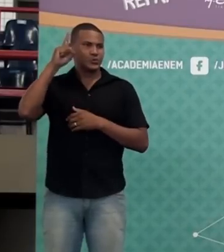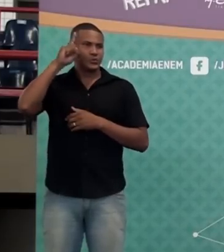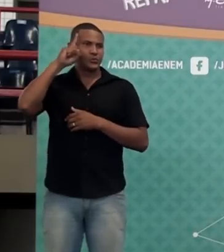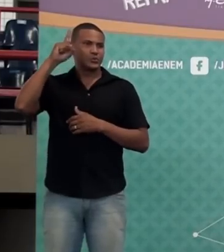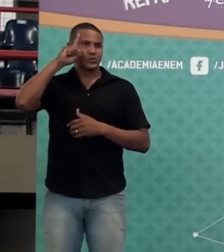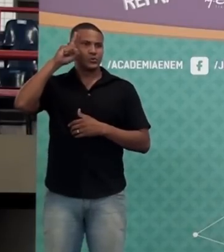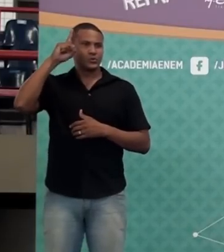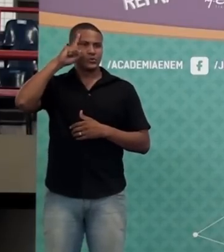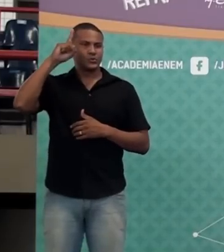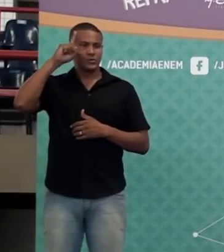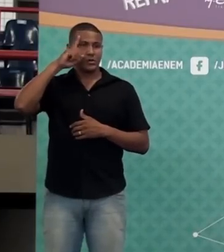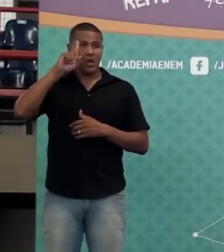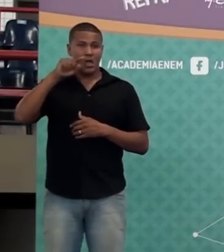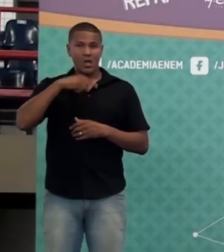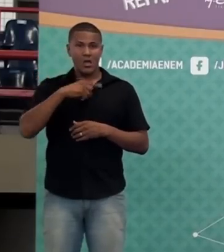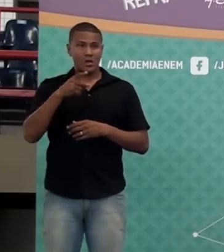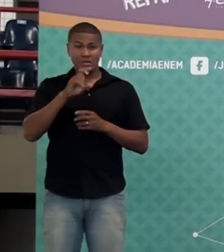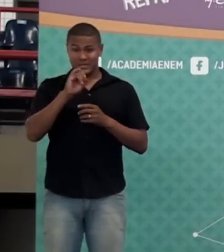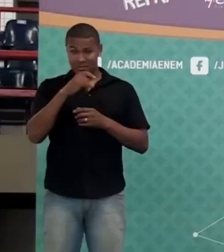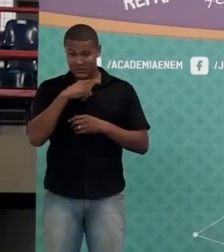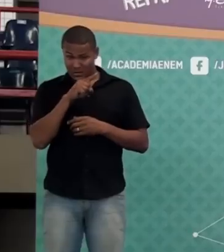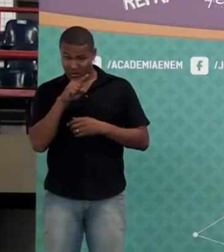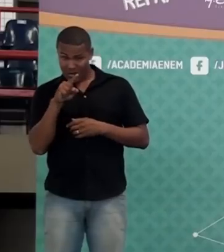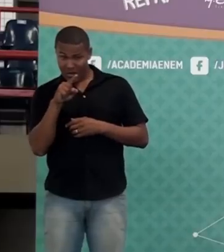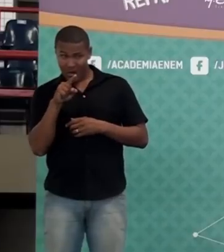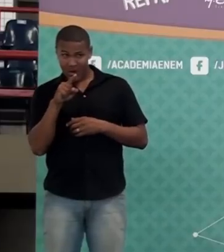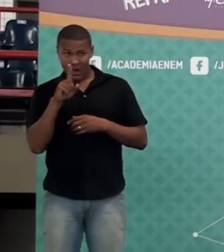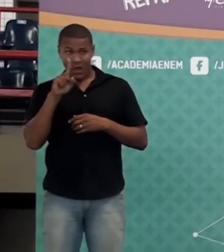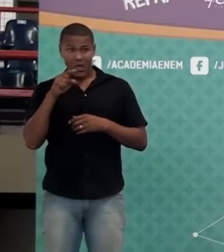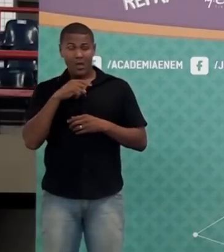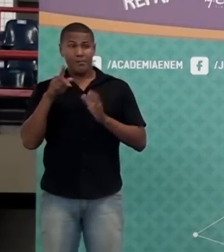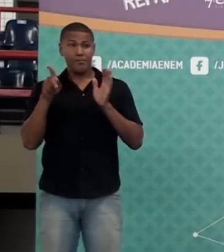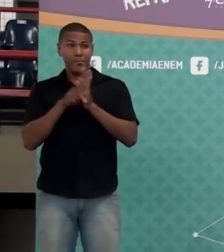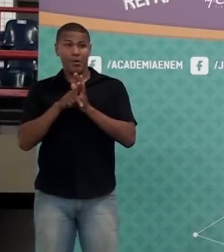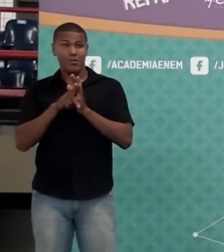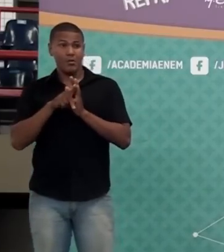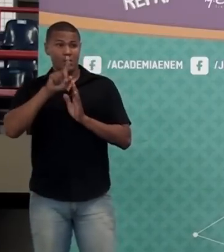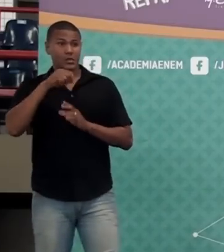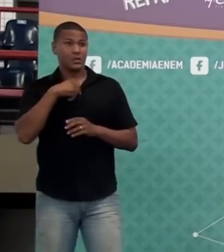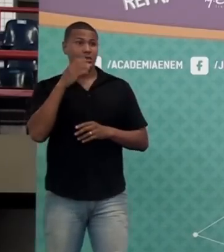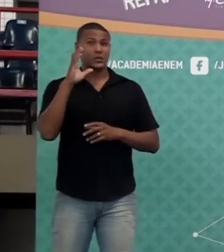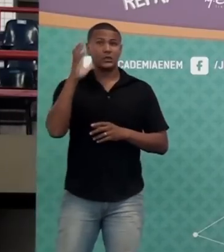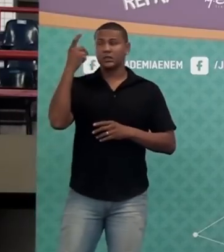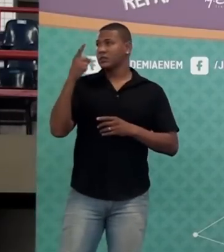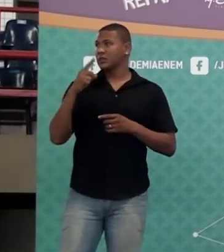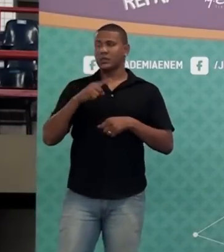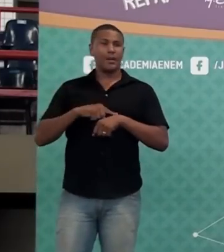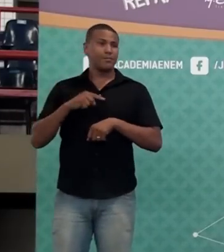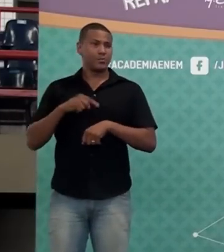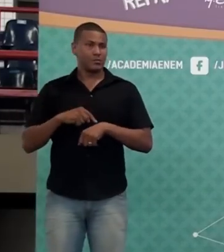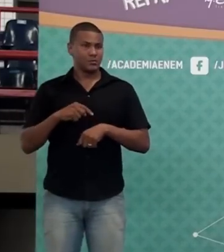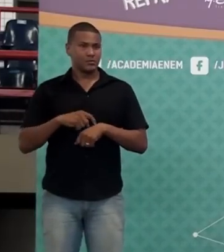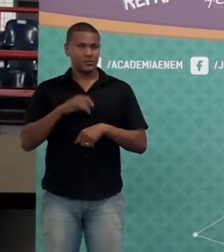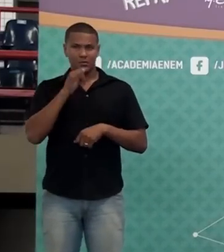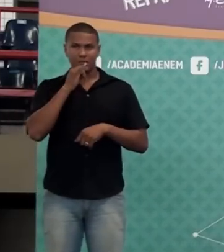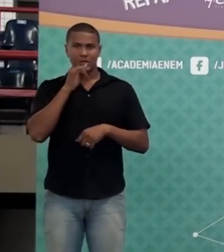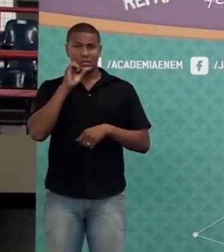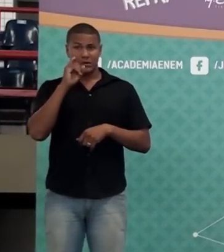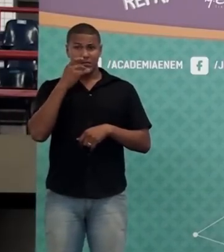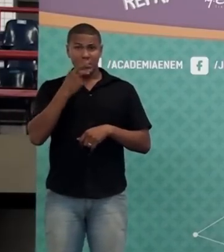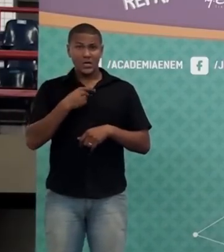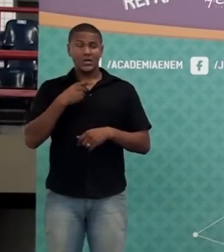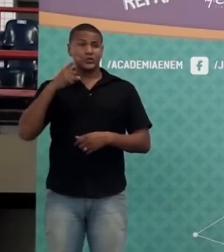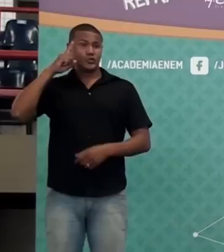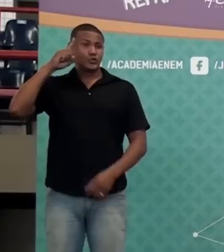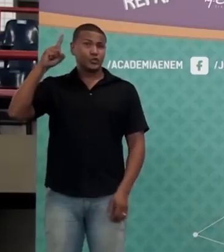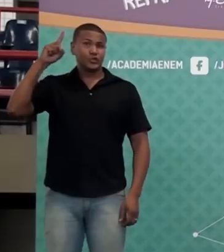de tempo. Um dia após o outro. Se eu dissesse dia a dia, vamos aprendendo mais.